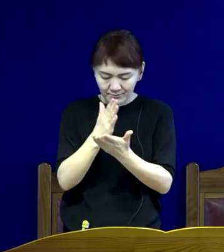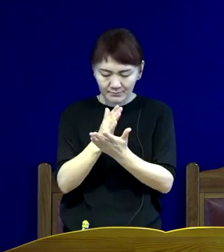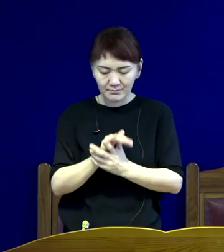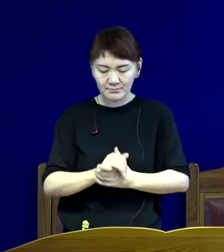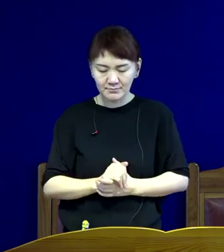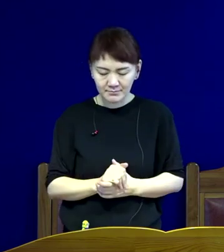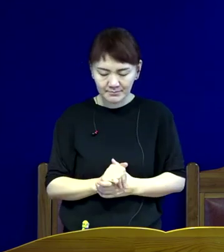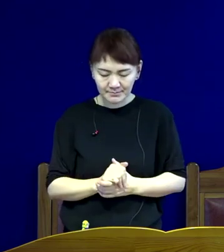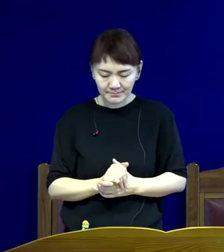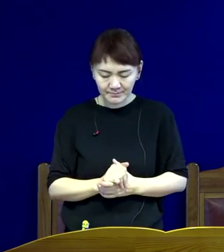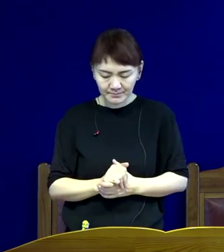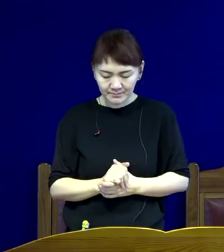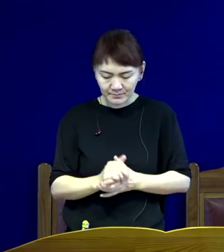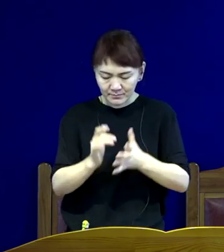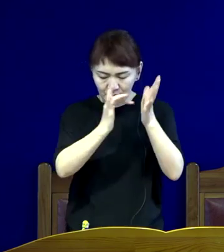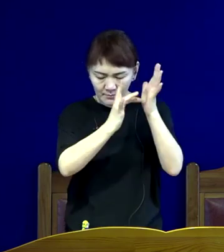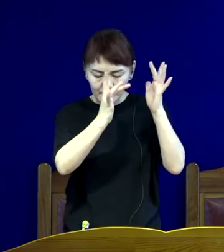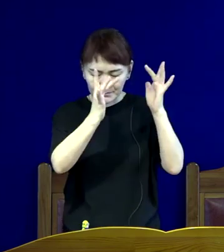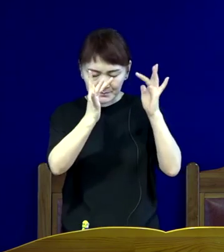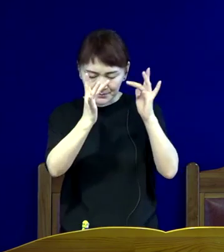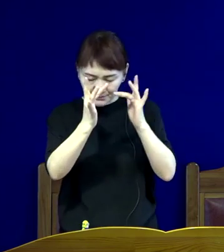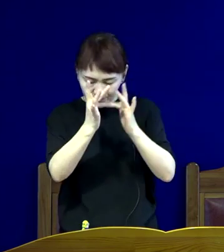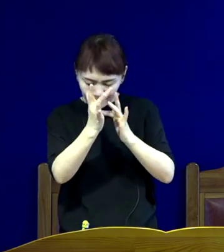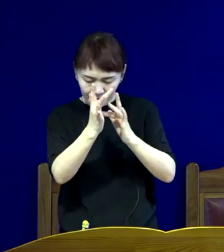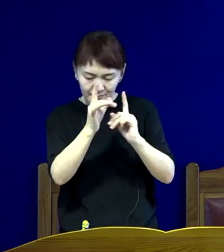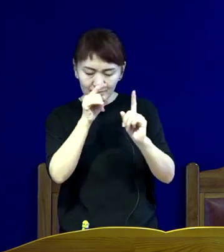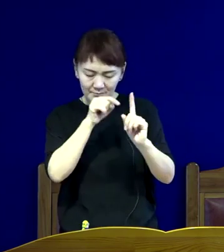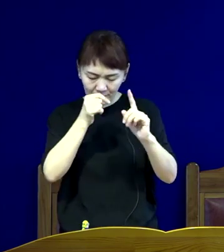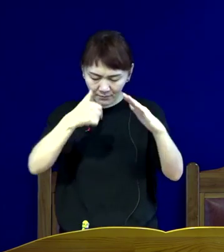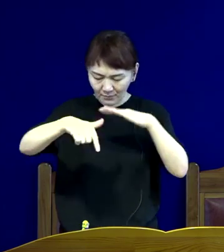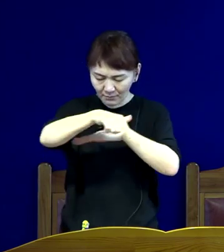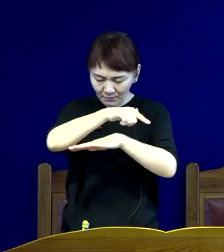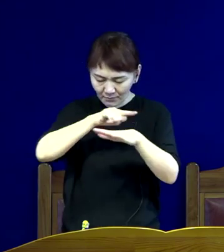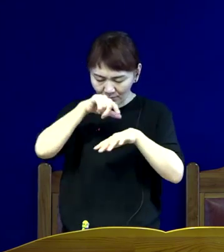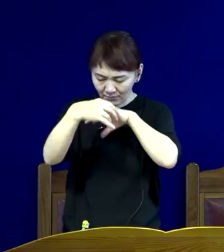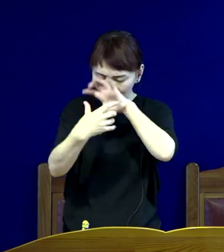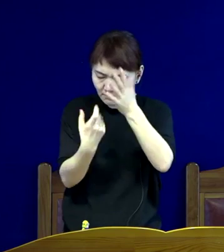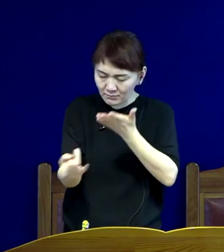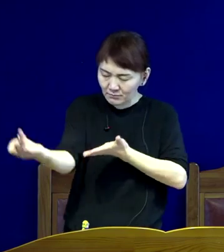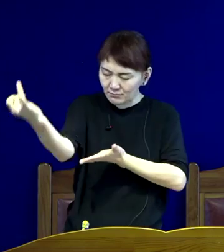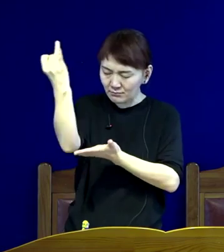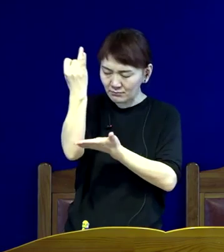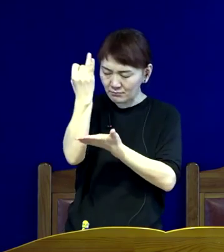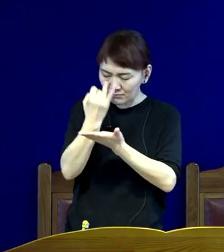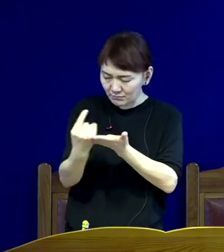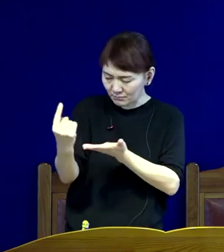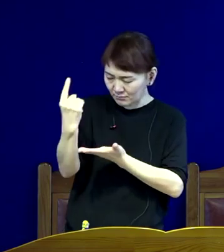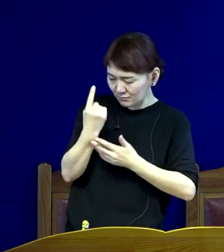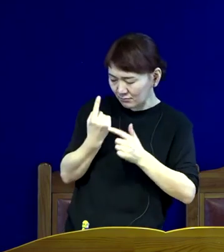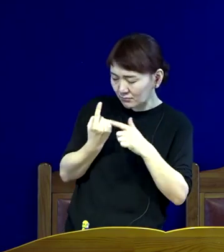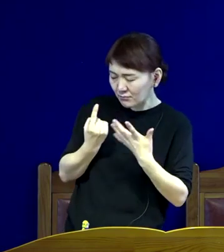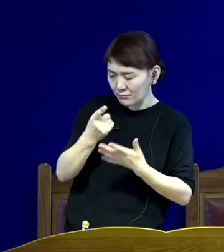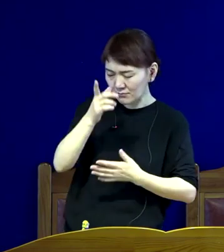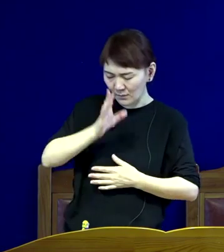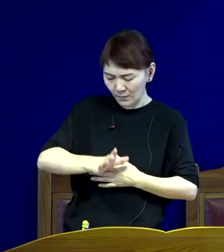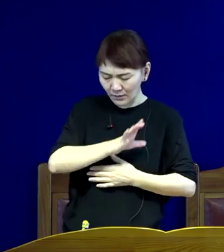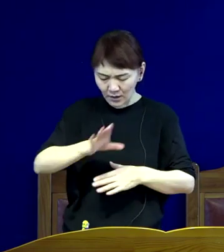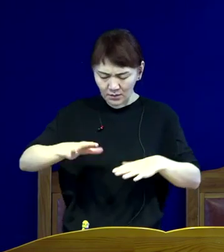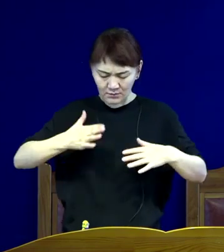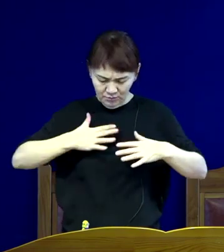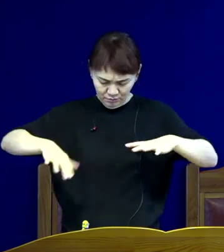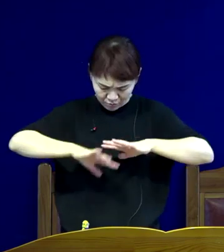땅에 보내주시고 십자가에서 우리의 모든 죄를 영원히 용서해 주시며